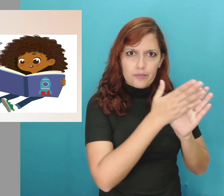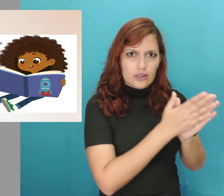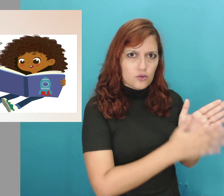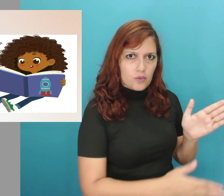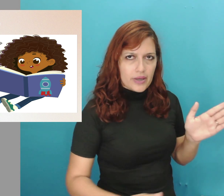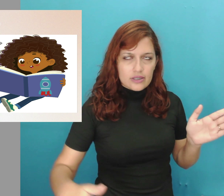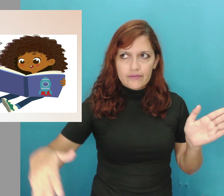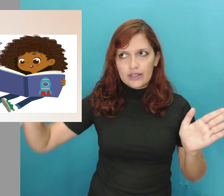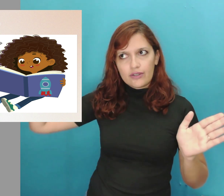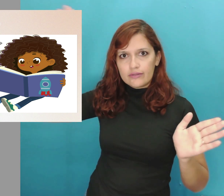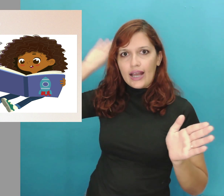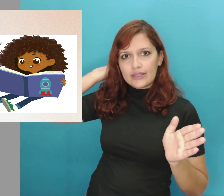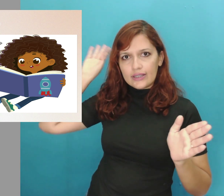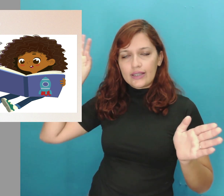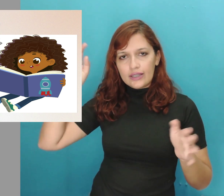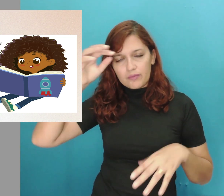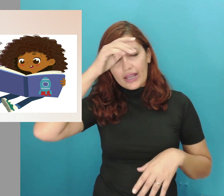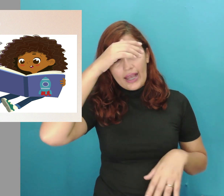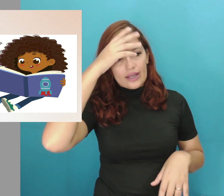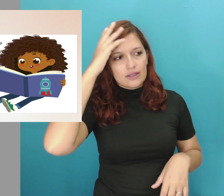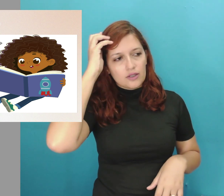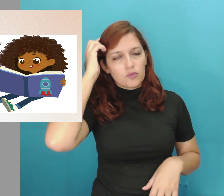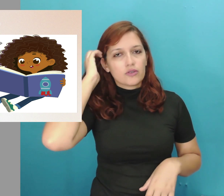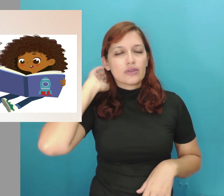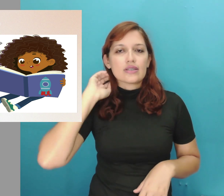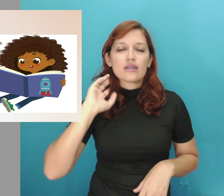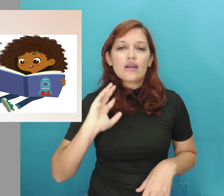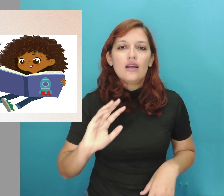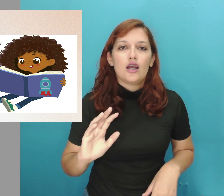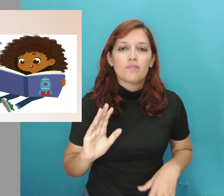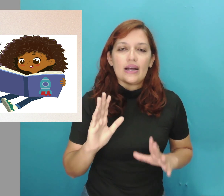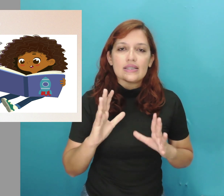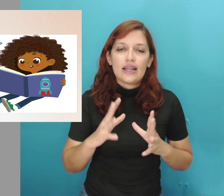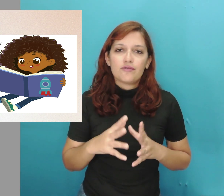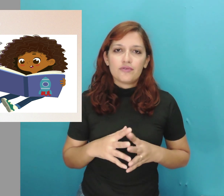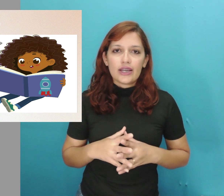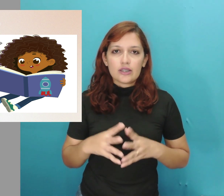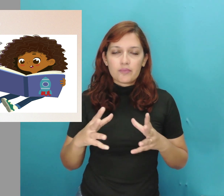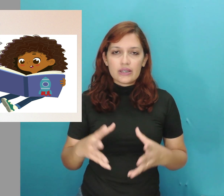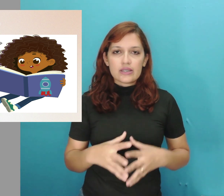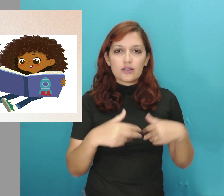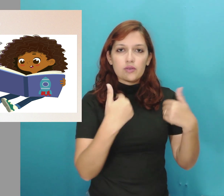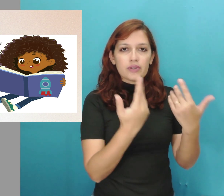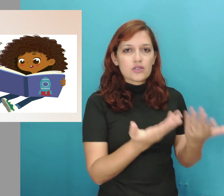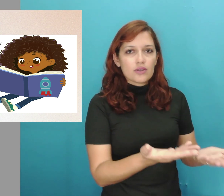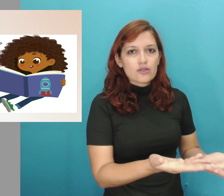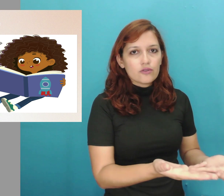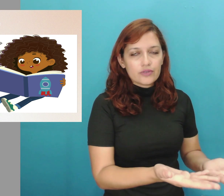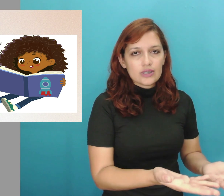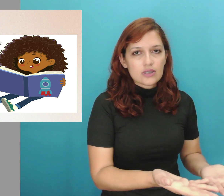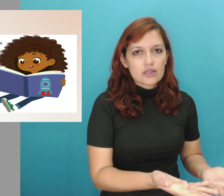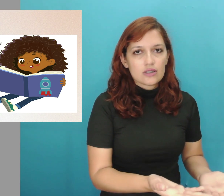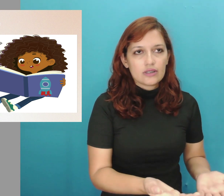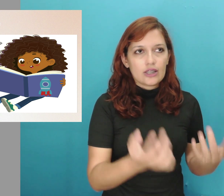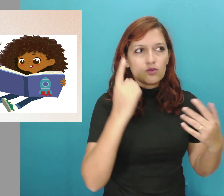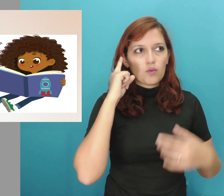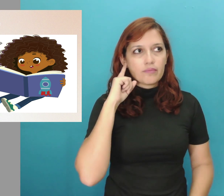aprende do começo, vai na faculdade, ainda tem que pagar língua portuguesa. Mas ela é feita pensando em pessoas ouvintes, tendo como base